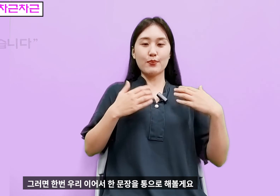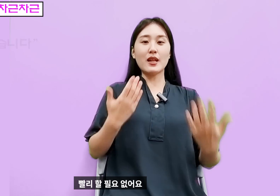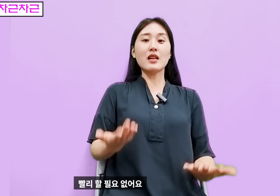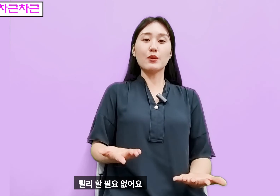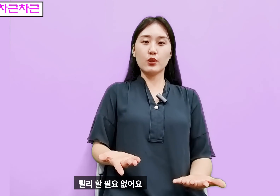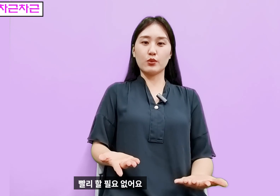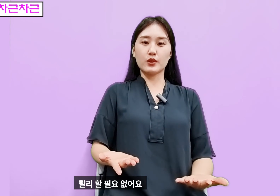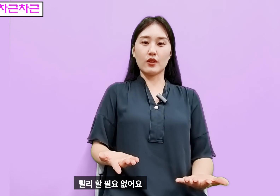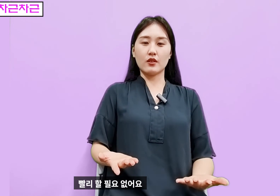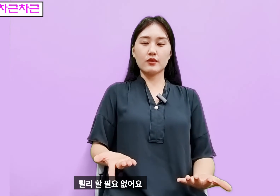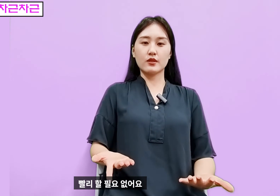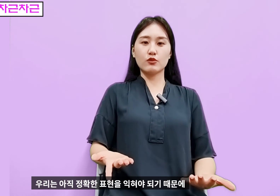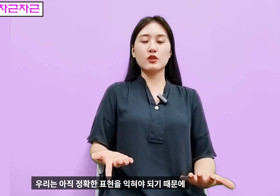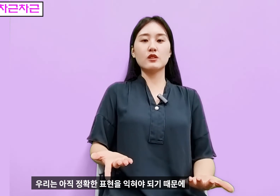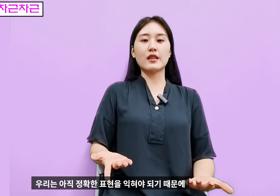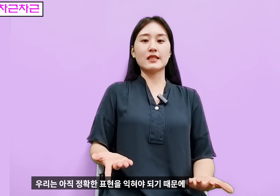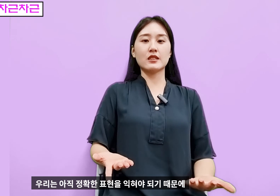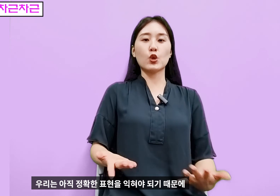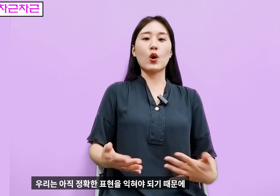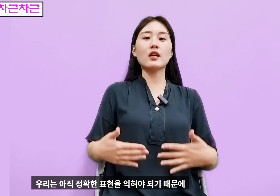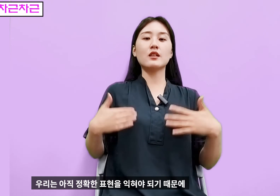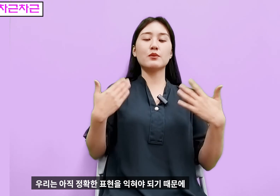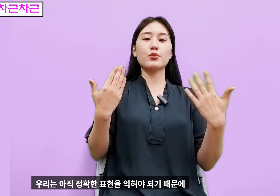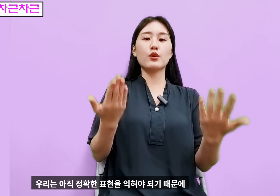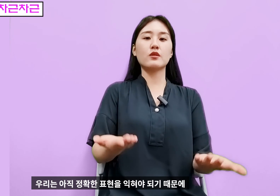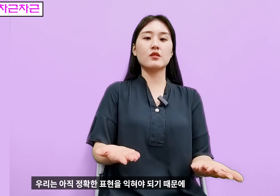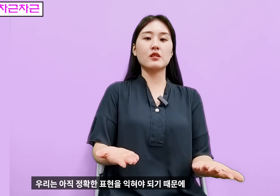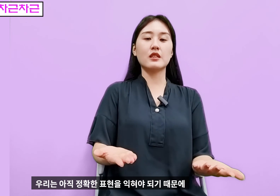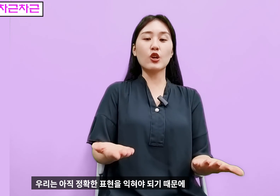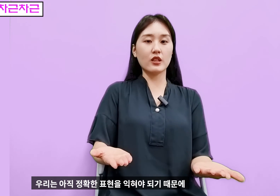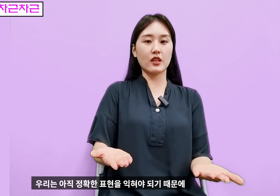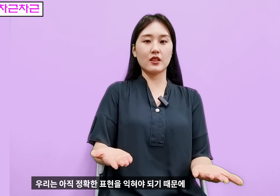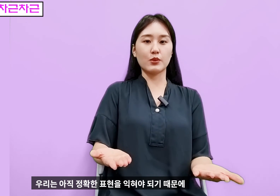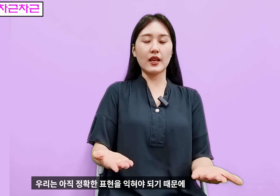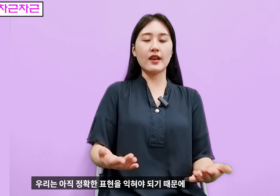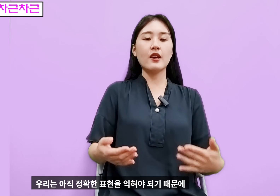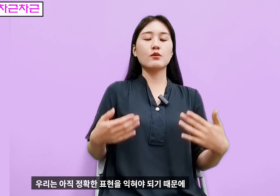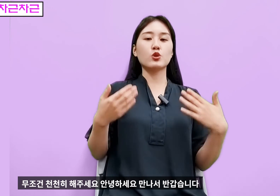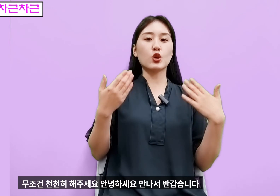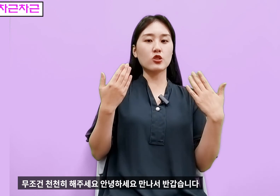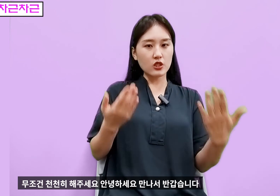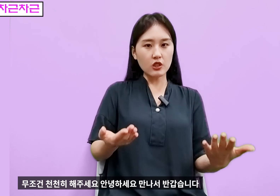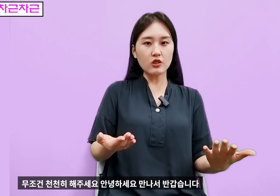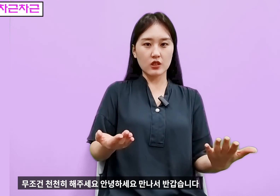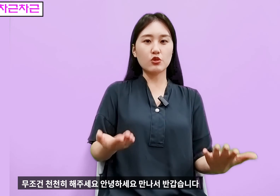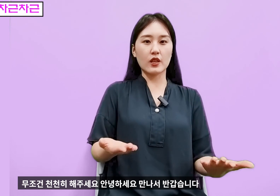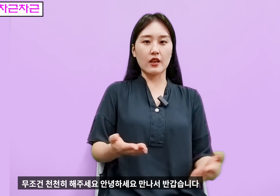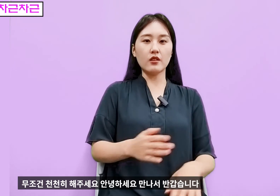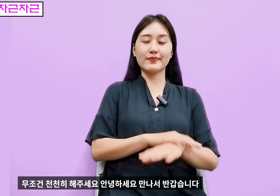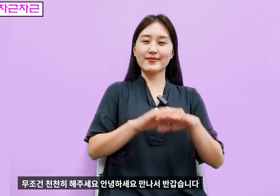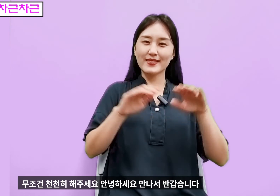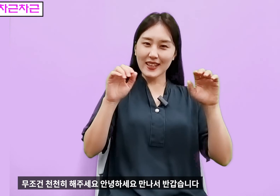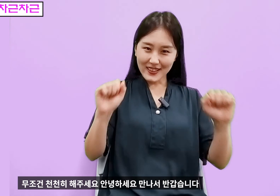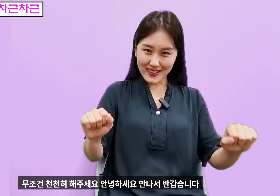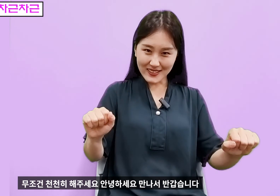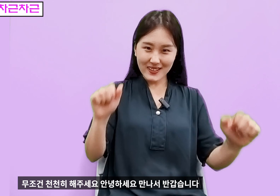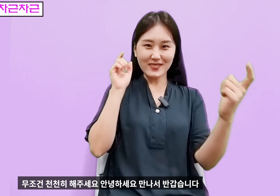빨리 할 필요 없어요. 우리는 아직 정확한 표현을 익혀야 되기 때문에 무조건 천천히 해주세요. 안녕하세요.